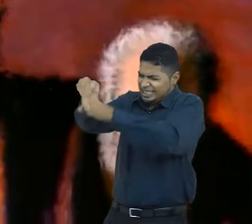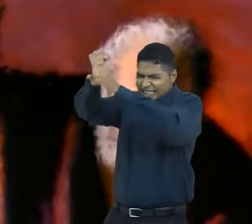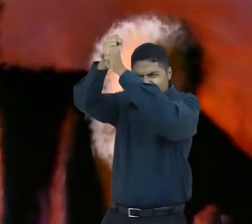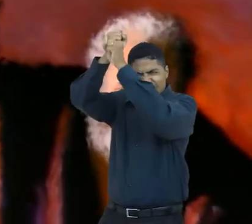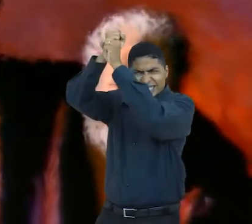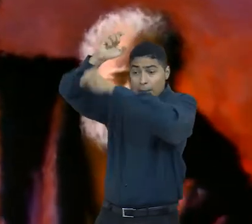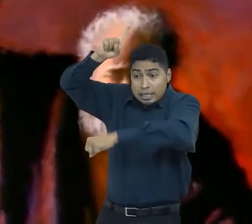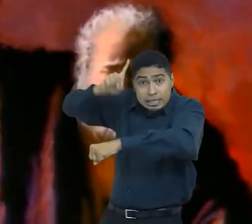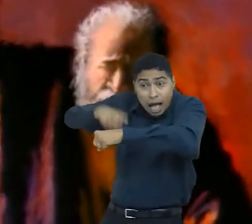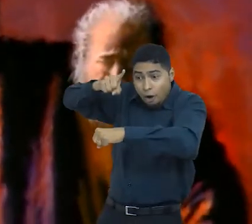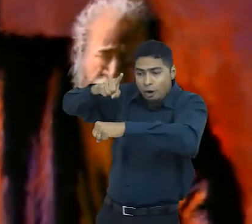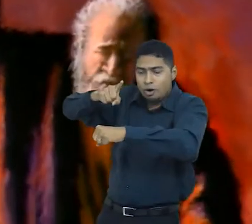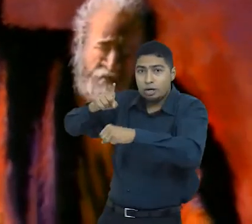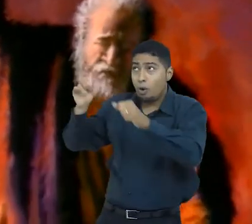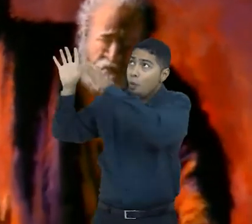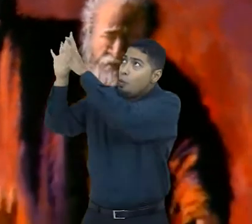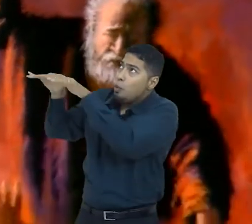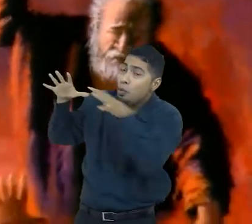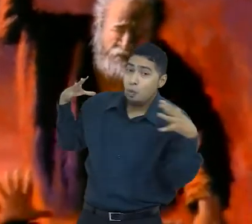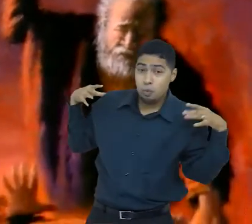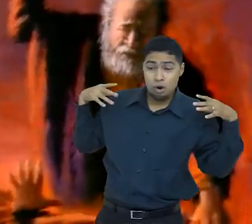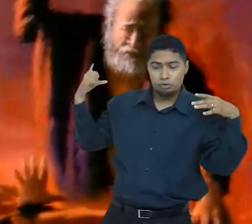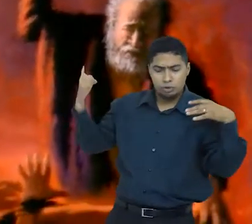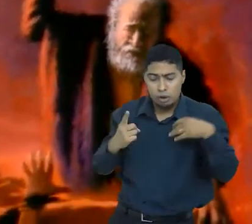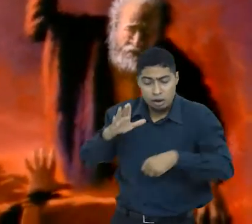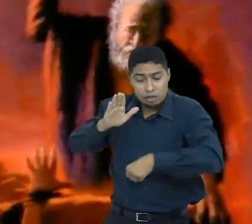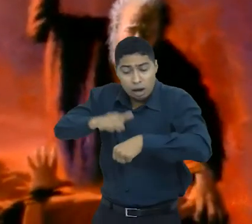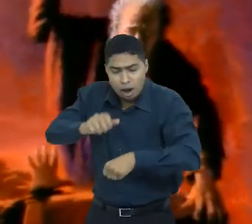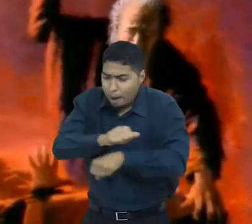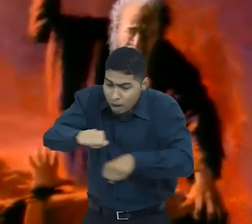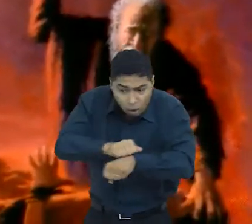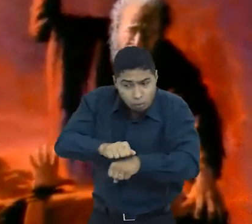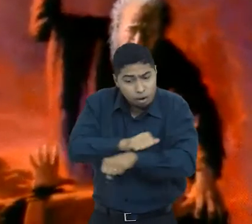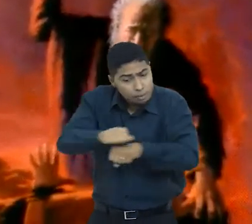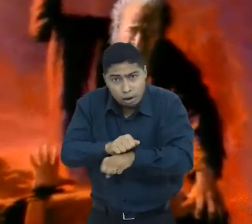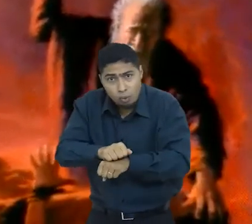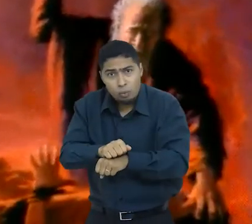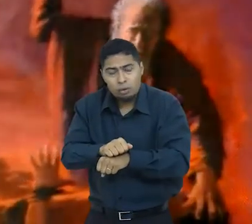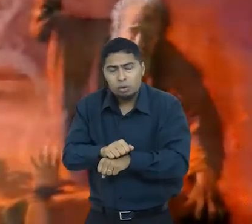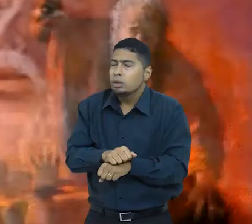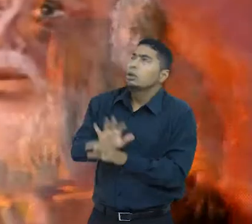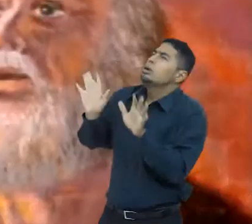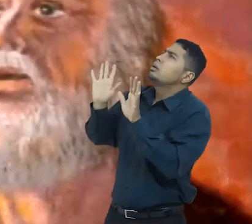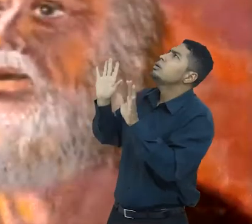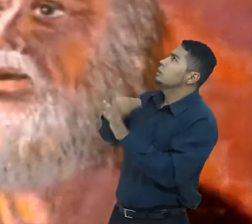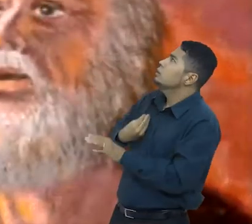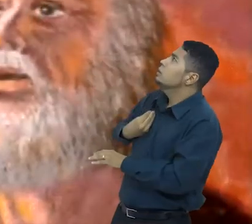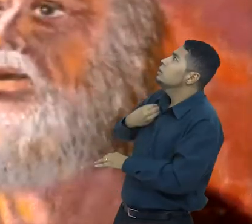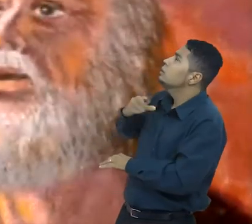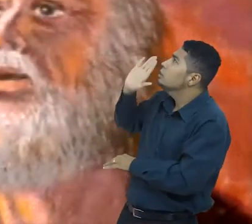exato momento, o anjo do Senhor chamou: Abraão, Abraão! Eis-me aqui, Senhor, ele respondeu. E